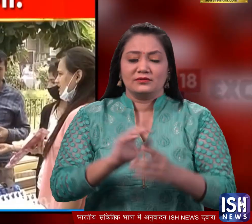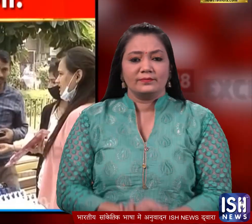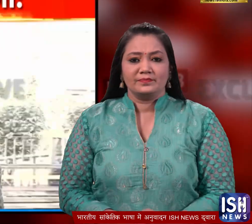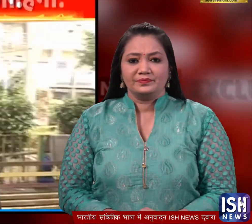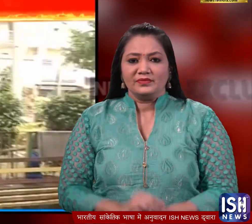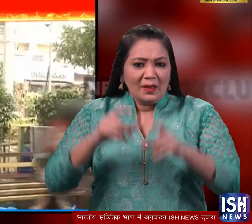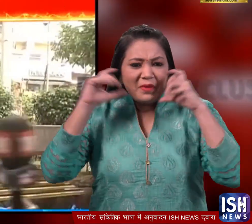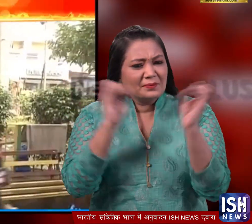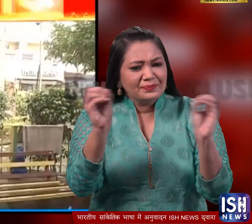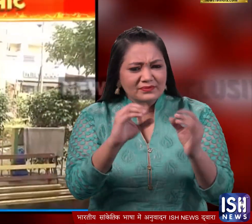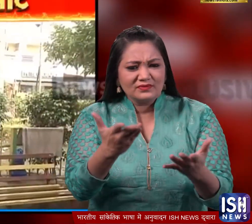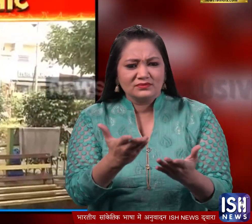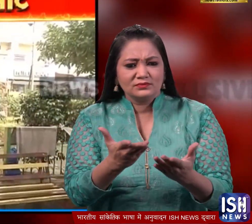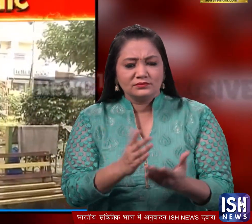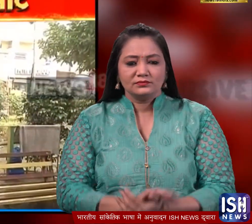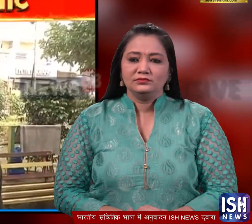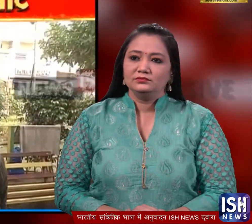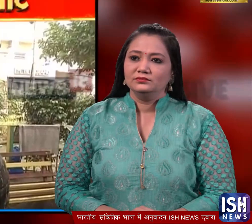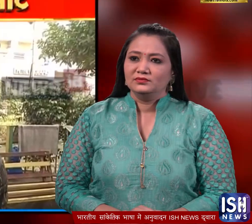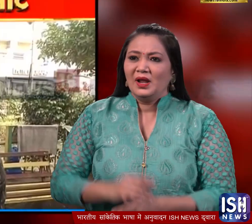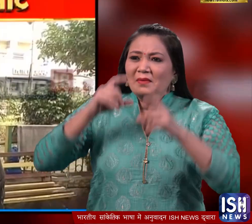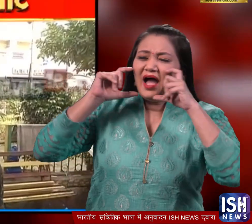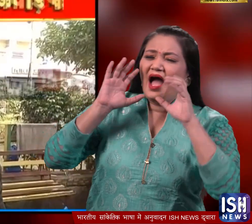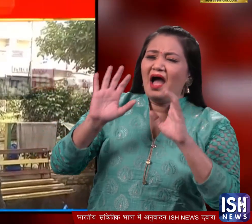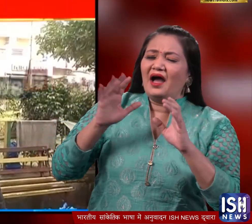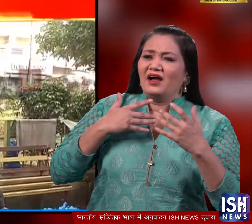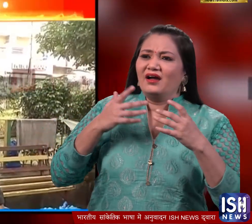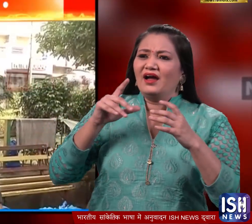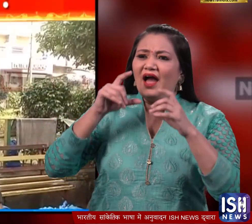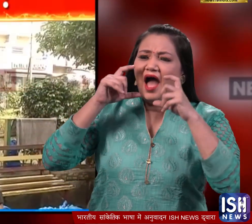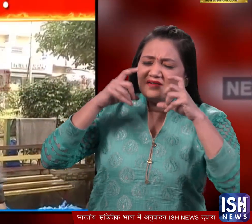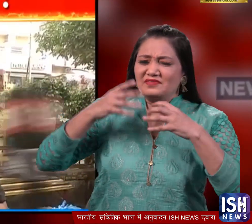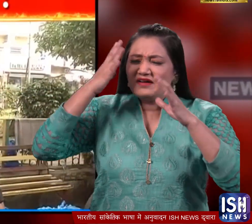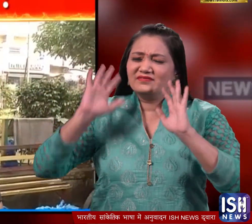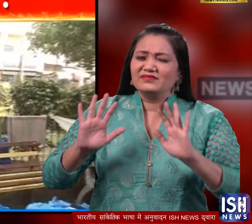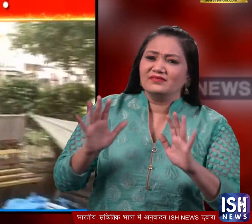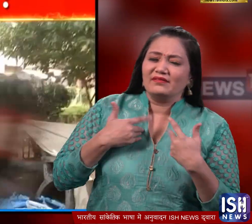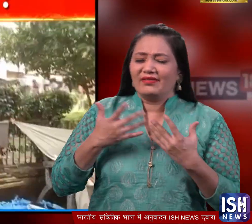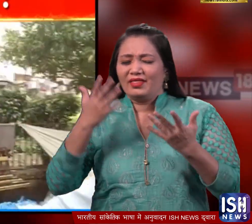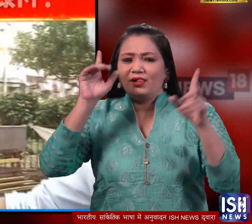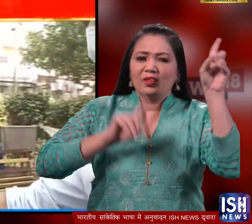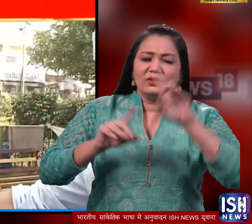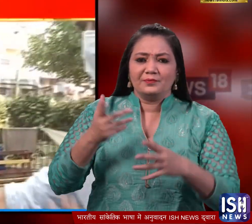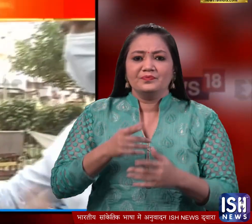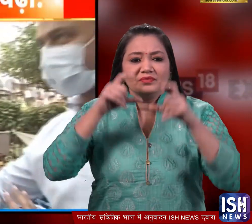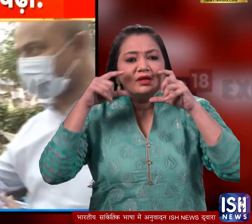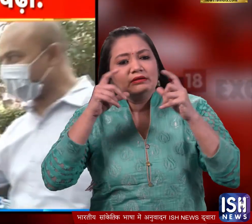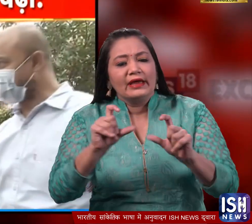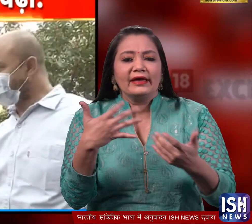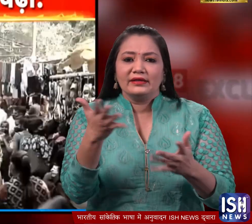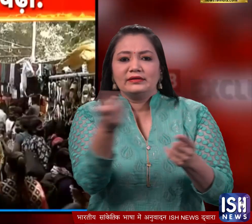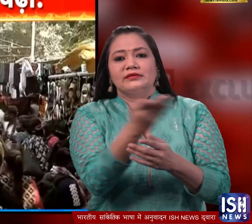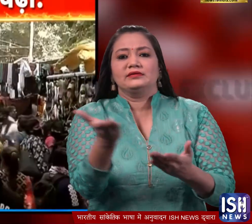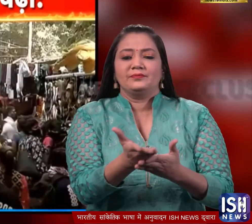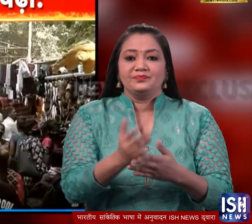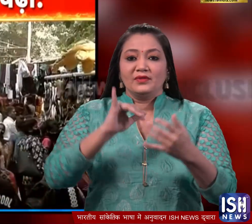ऐसा ही रहा। आपने मास्क नहीं लगाया है, ये सर, बहुत मास्क लापरवाह है। लगा हुआ है अभी। देखिए इनके साथ जो वो खुद कह रहे हैं कि ये लापरवाह है।